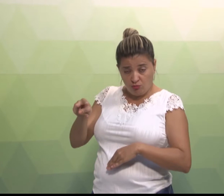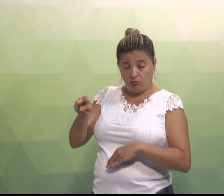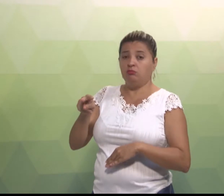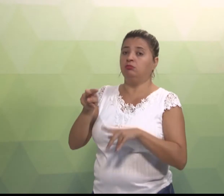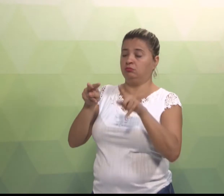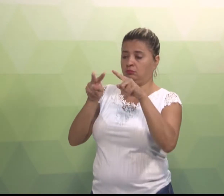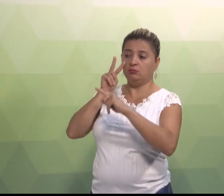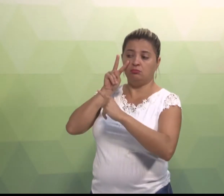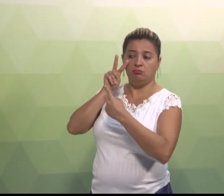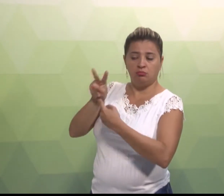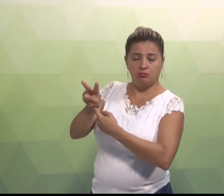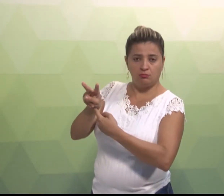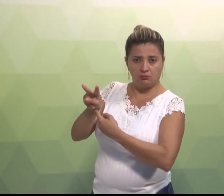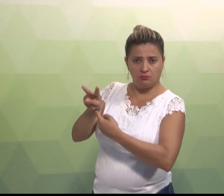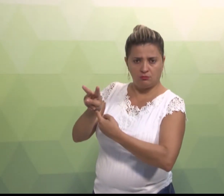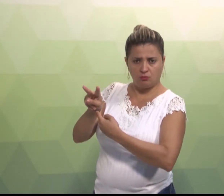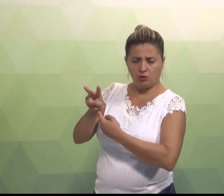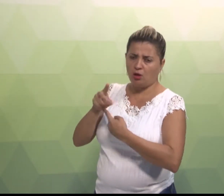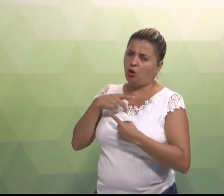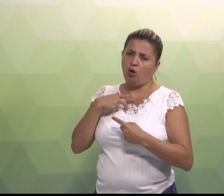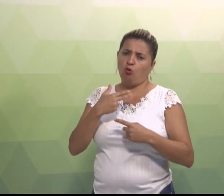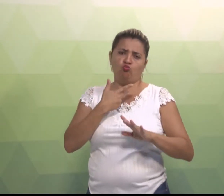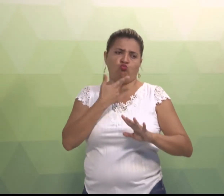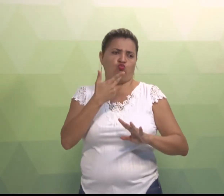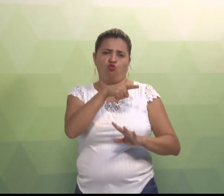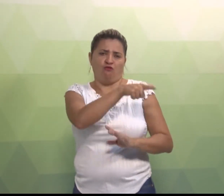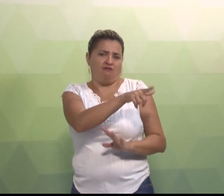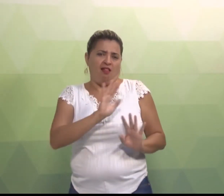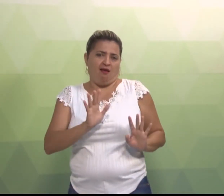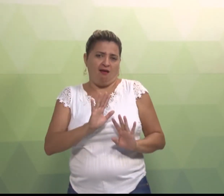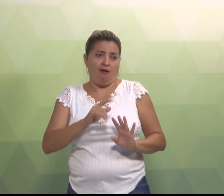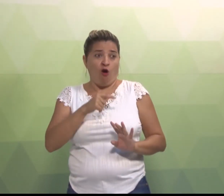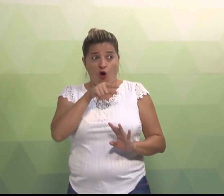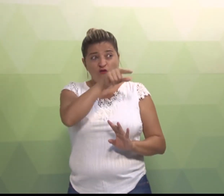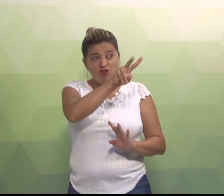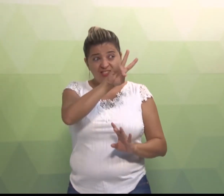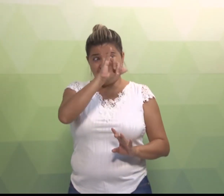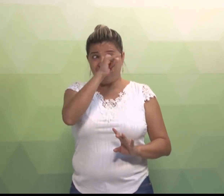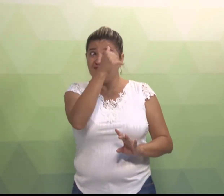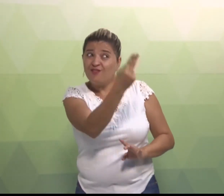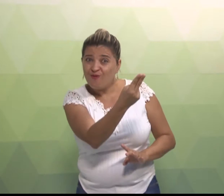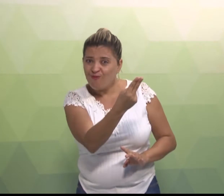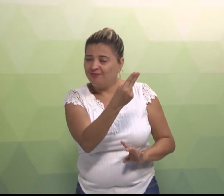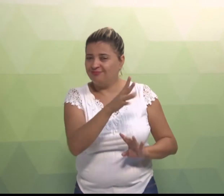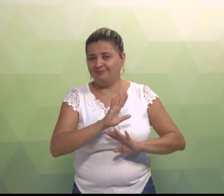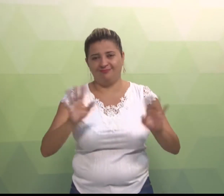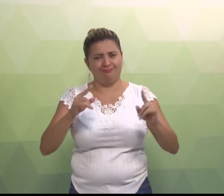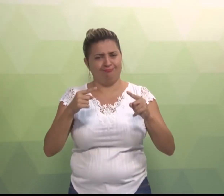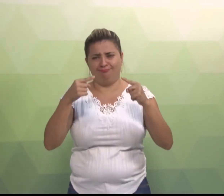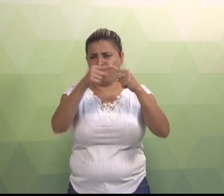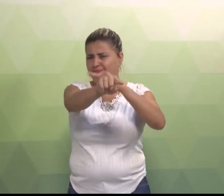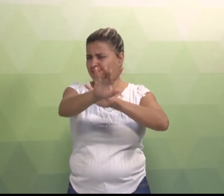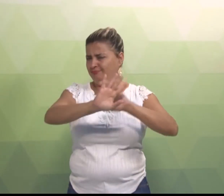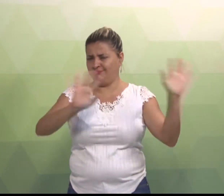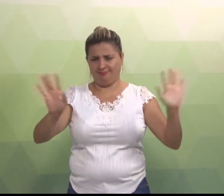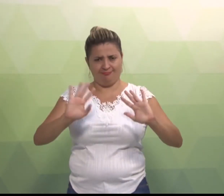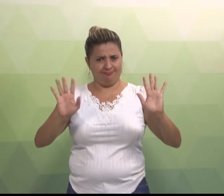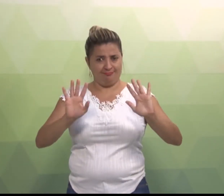viu? Perceberam o sinal de ver? Eu não falei com ela: você viu ou vai? Não, não foi dessa